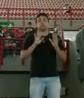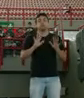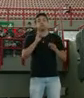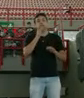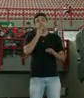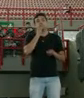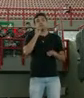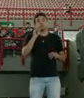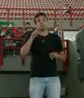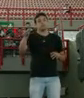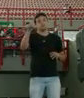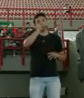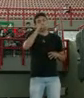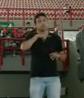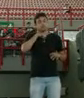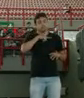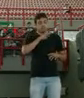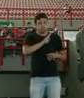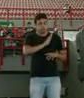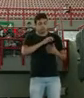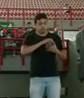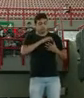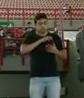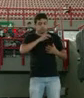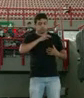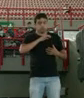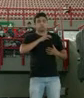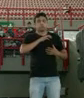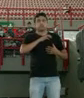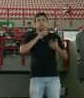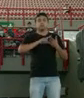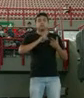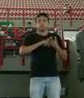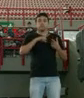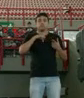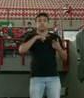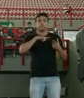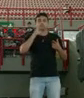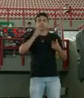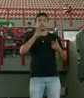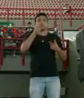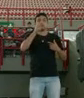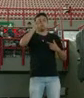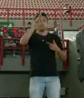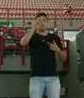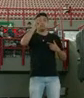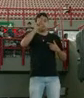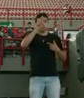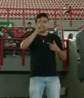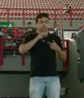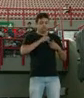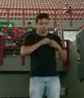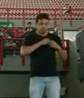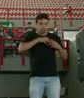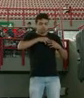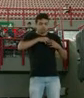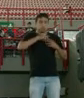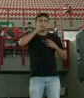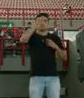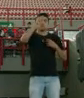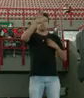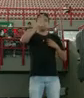meu amigo, se você tiver crescimento do coração, o aporte de oxigênio para ele começa a ser deficiente.